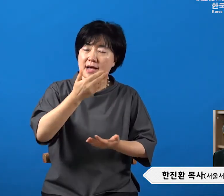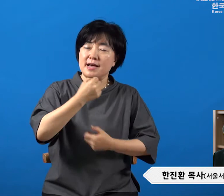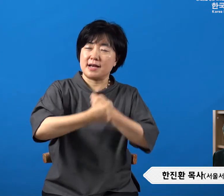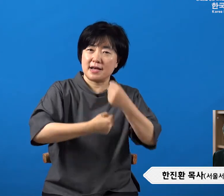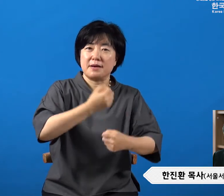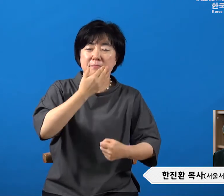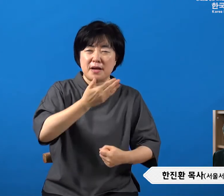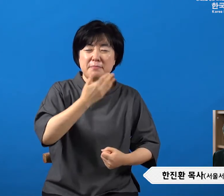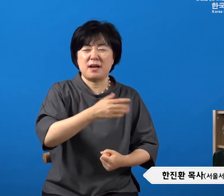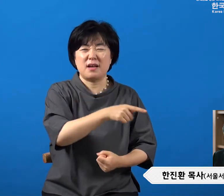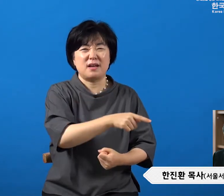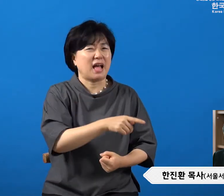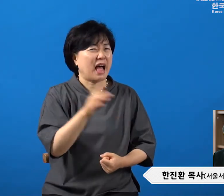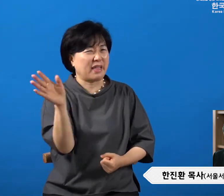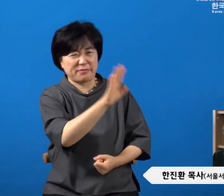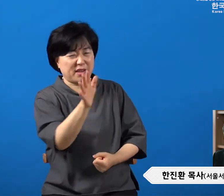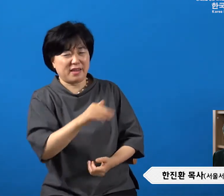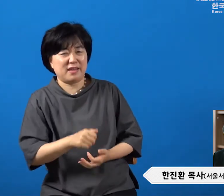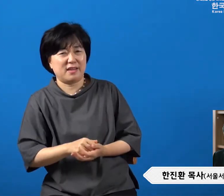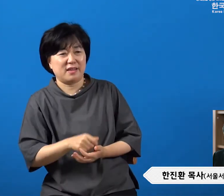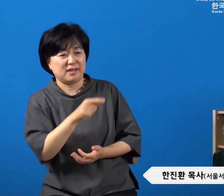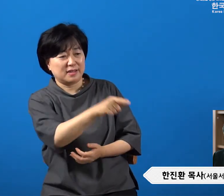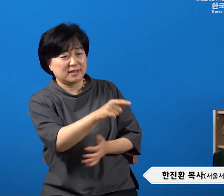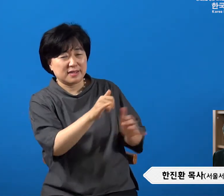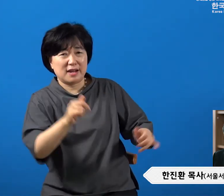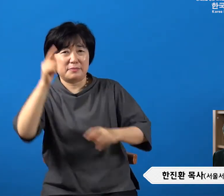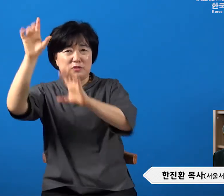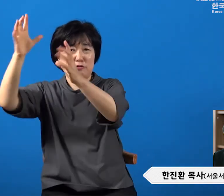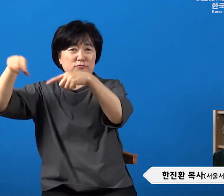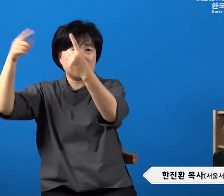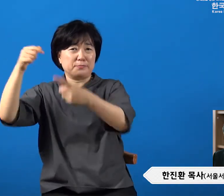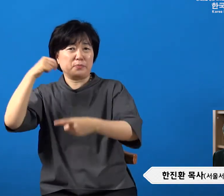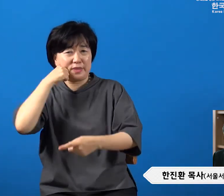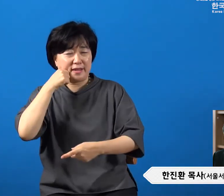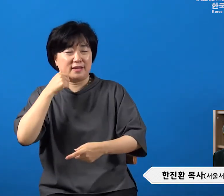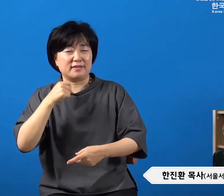소리 하지 말라, 그런 사람은 천국 못 간다 하는 말이죠.